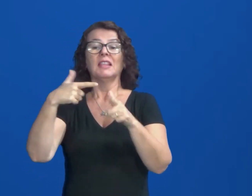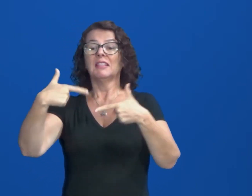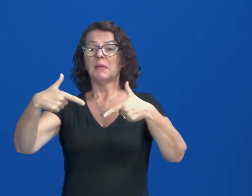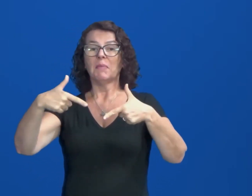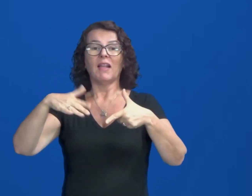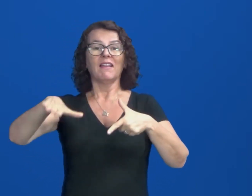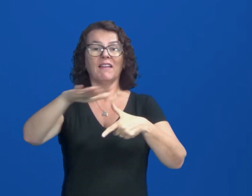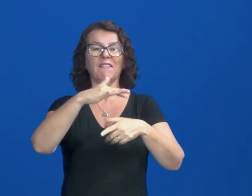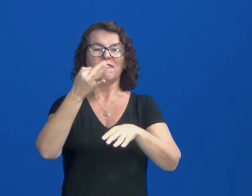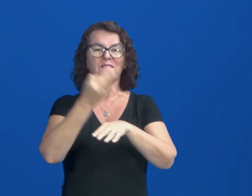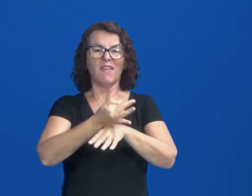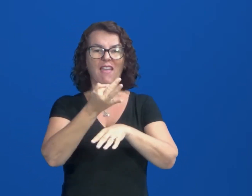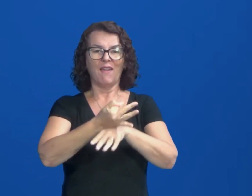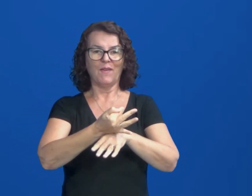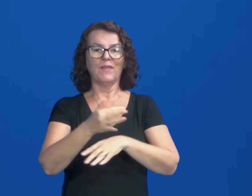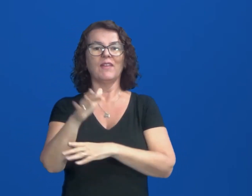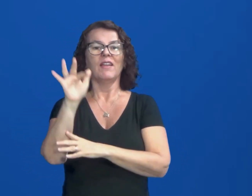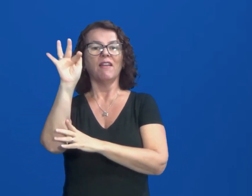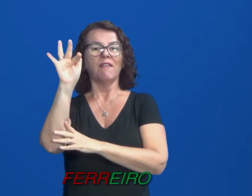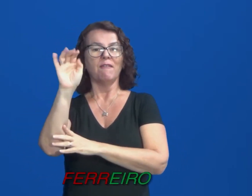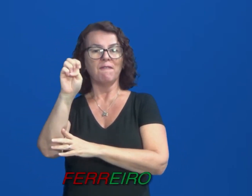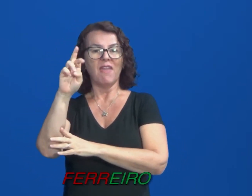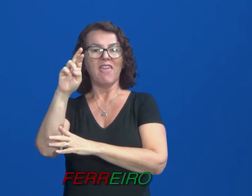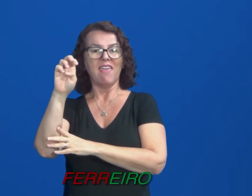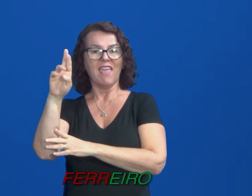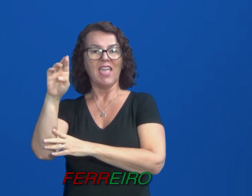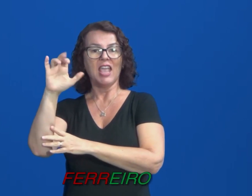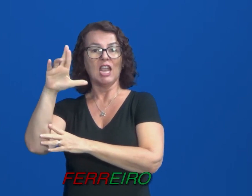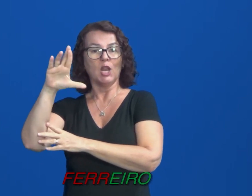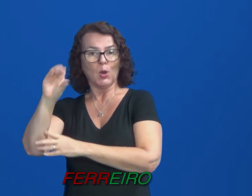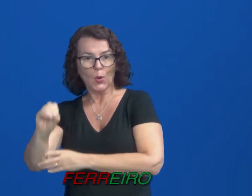bomb. Assim como o ferreiro,